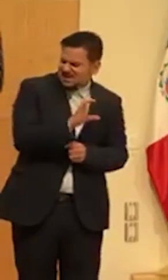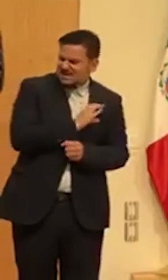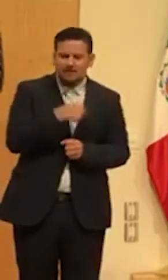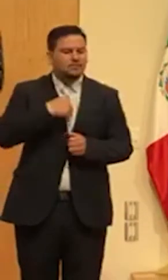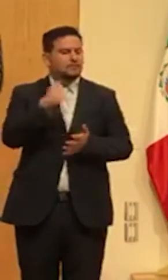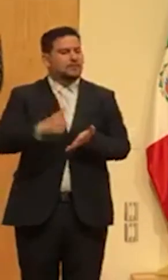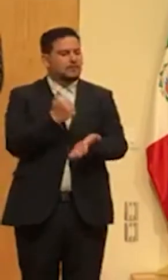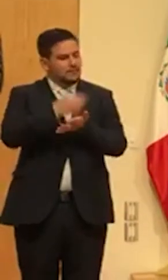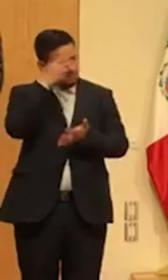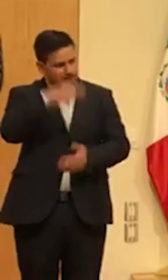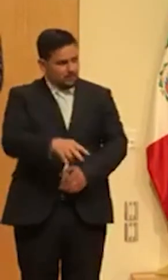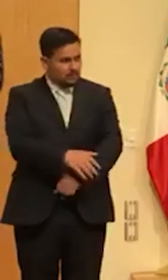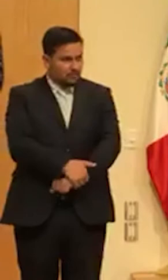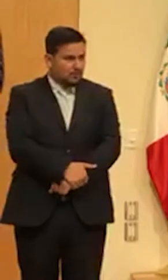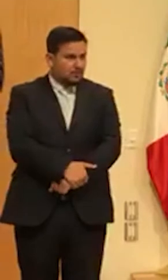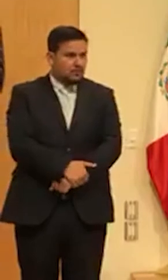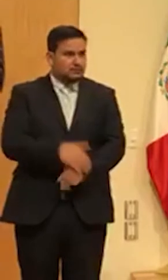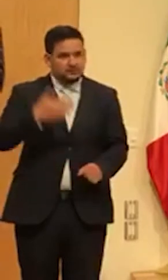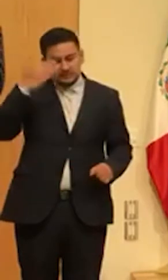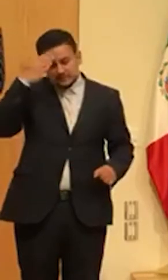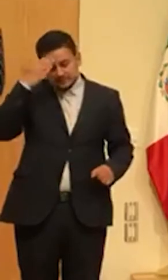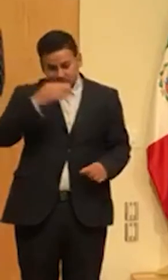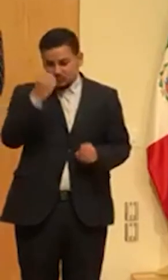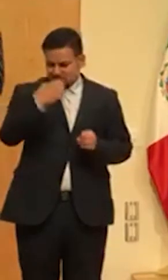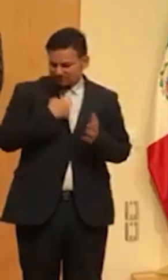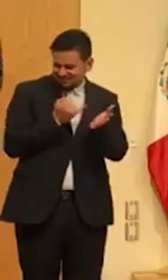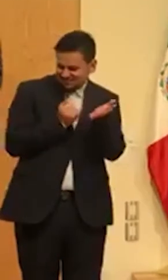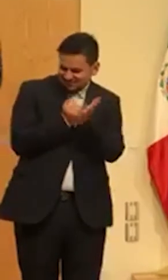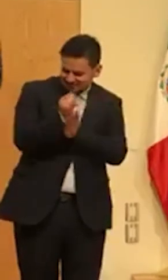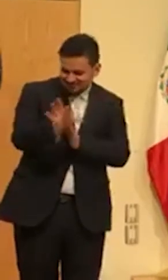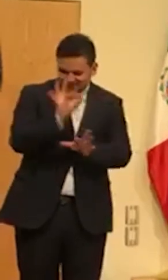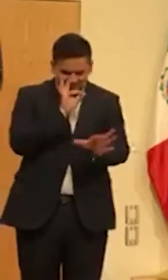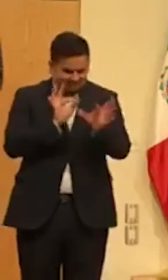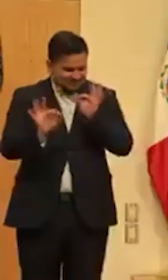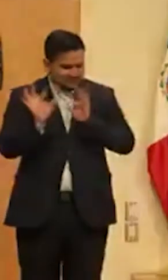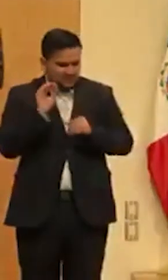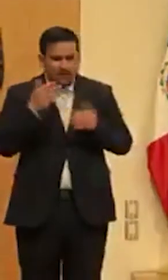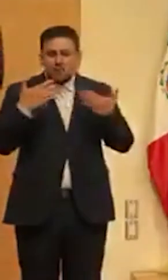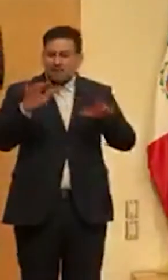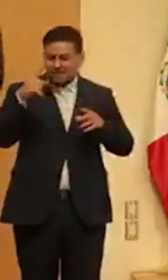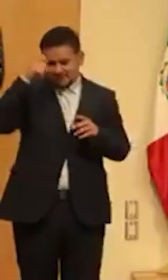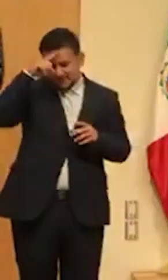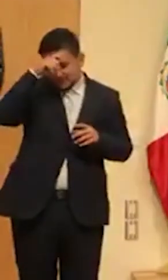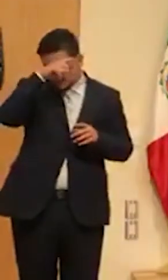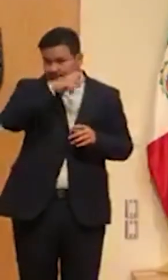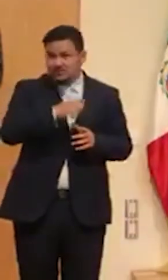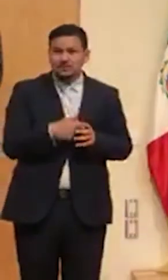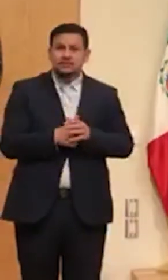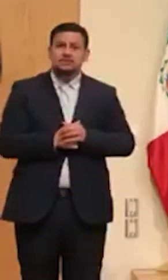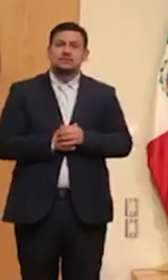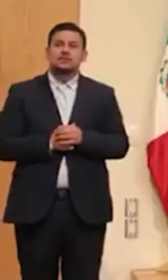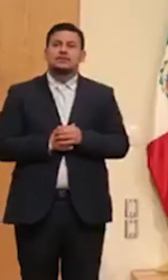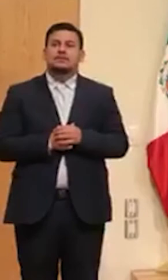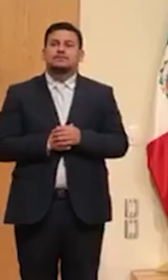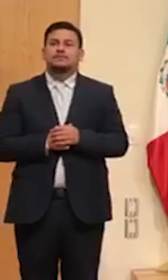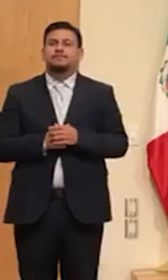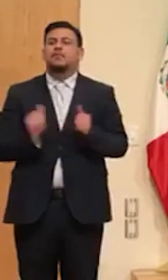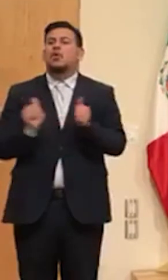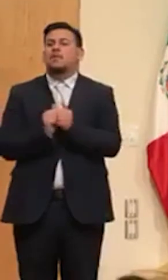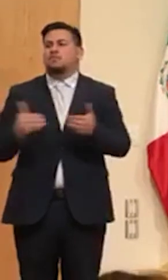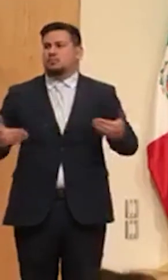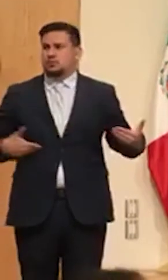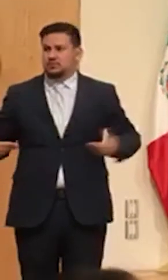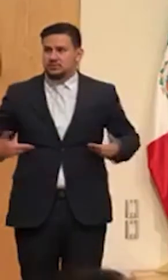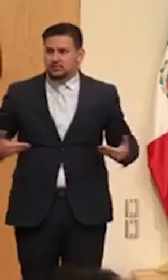proyecto personal, sino un subordinado a una causa nacional y que la responsabilidad de la ciudad se encuentra cubierta por los encargados de